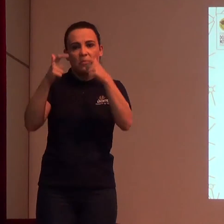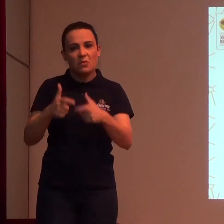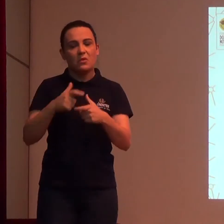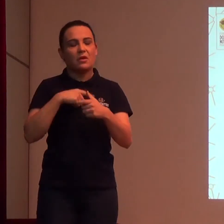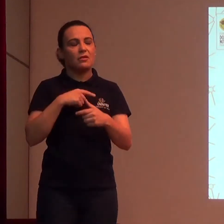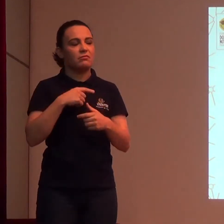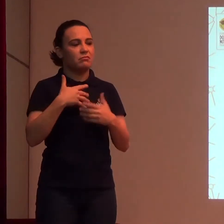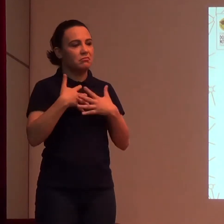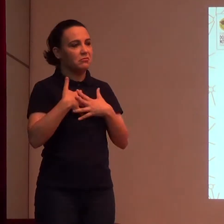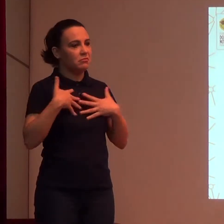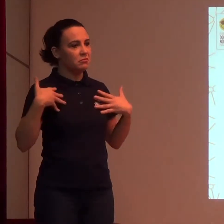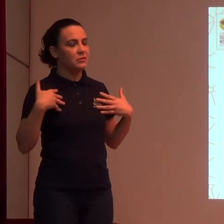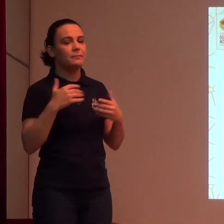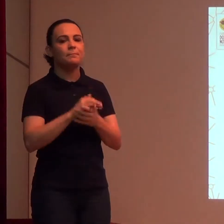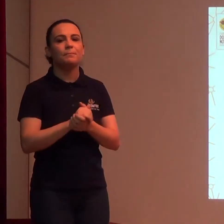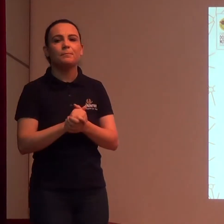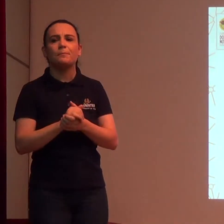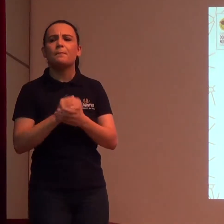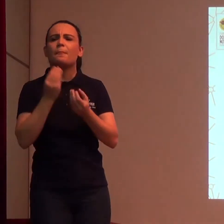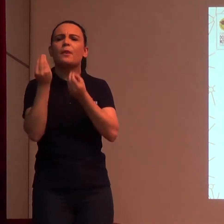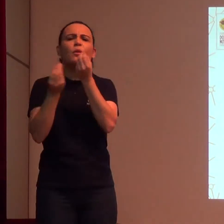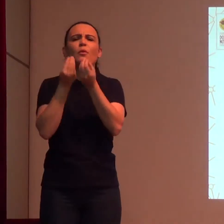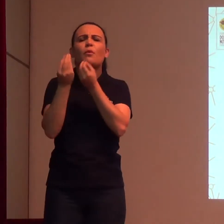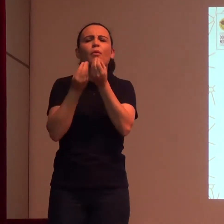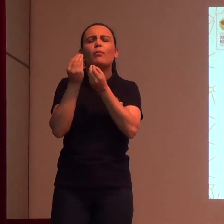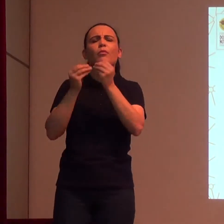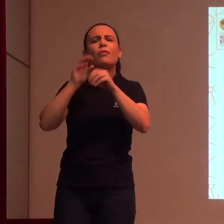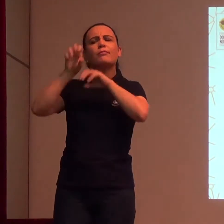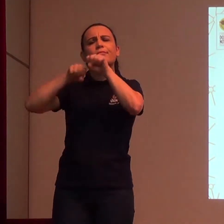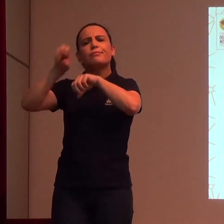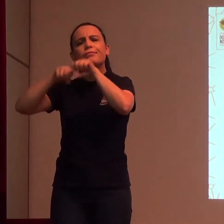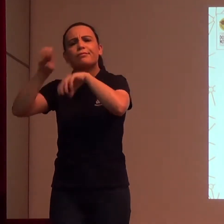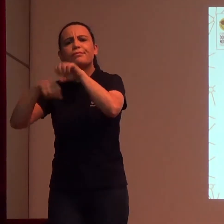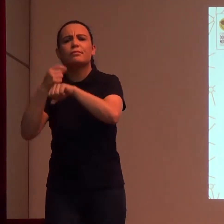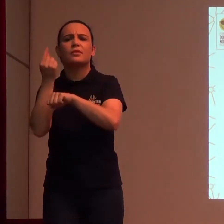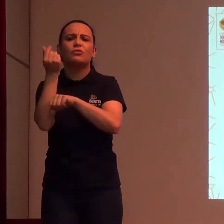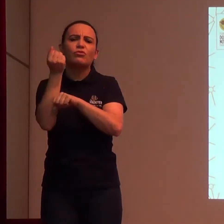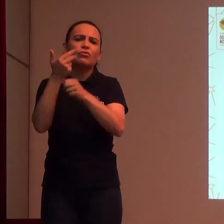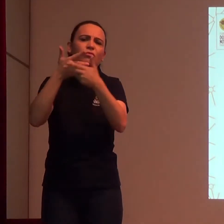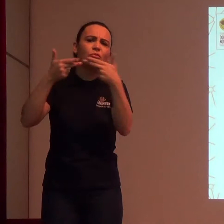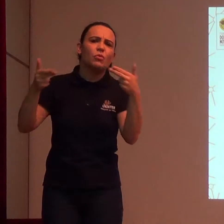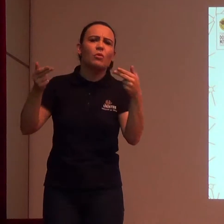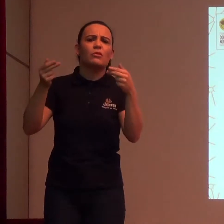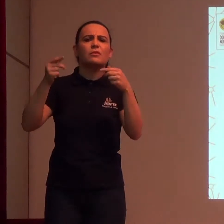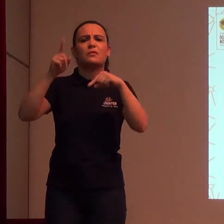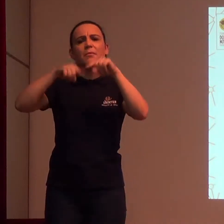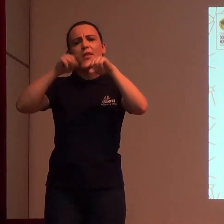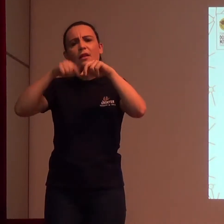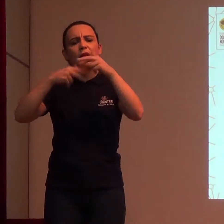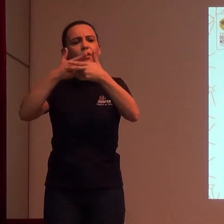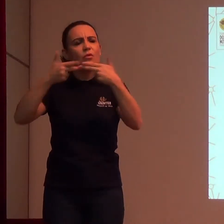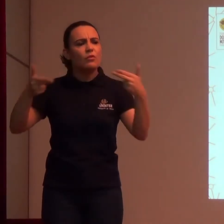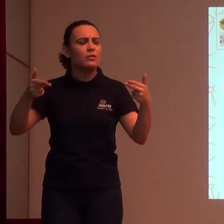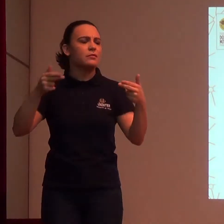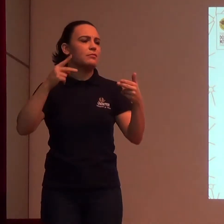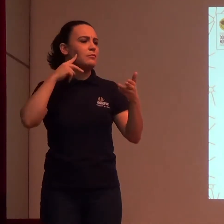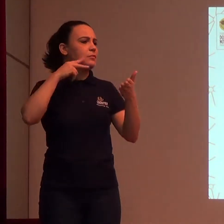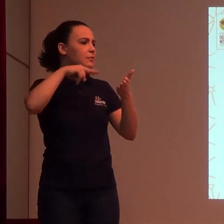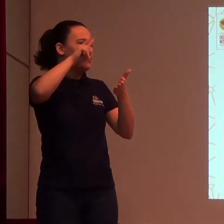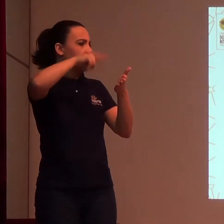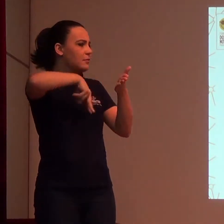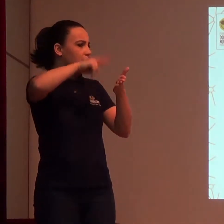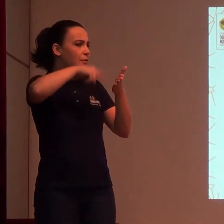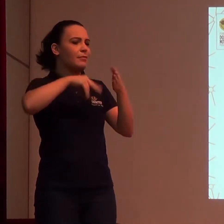como ocorre a captação de recursos para essa rede de leitura inclusiva, né?